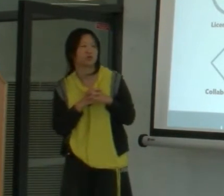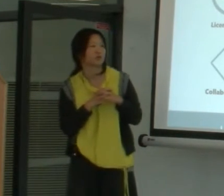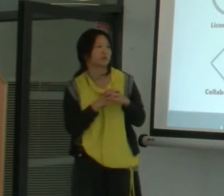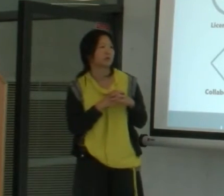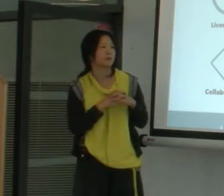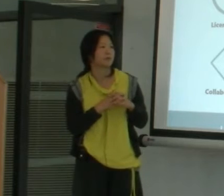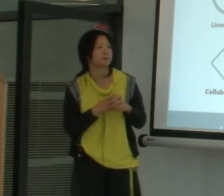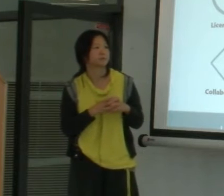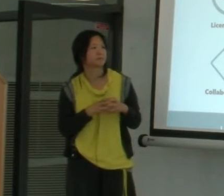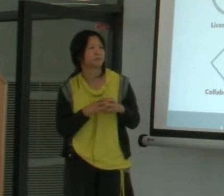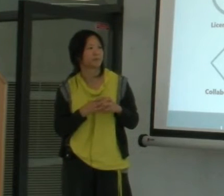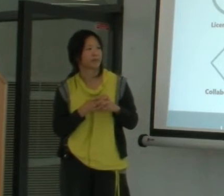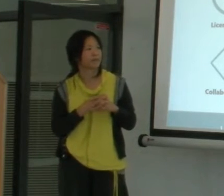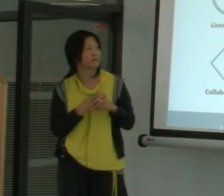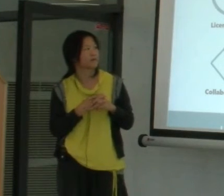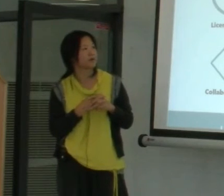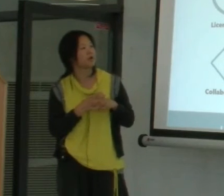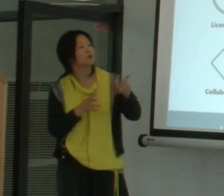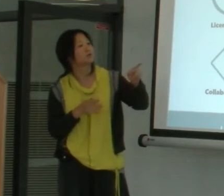pouvoir les prendre.